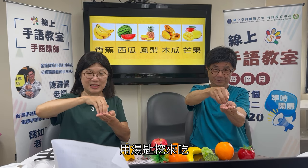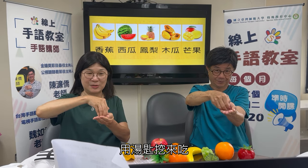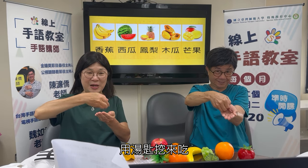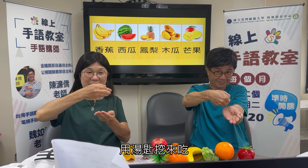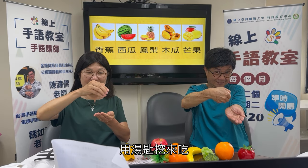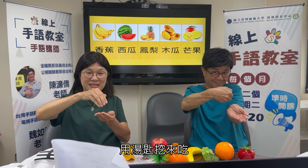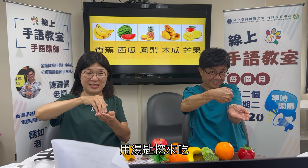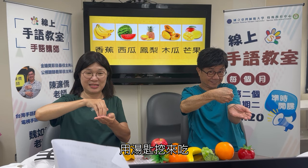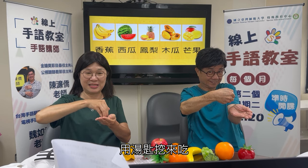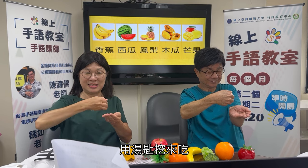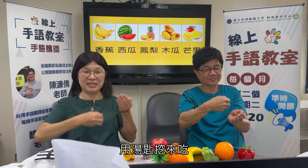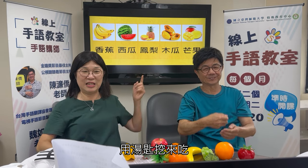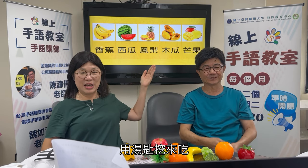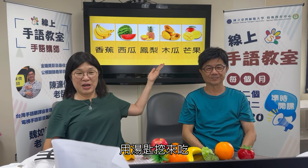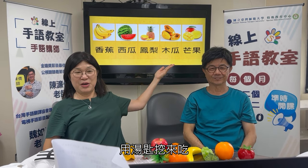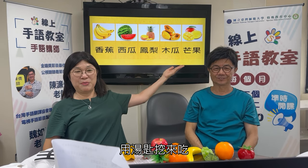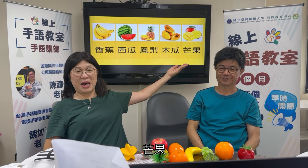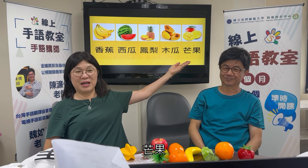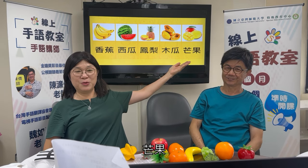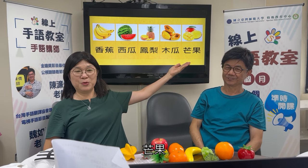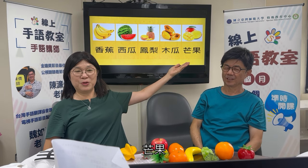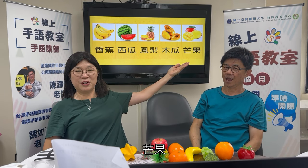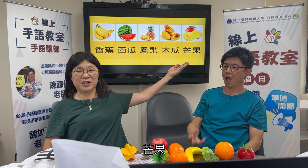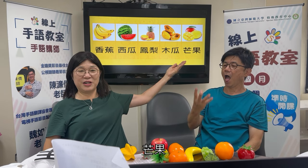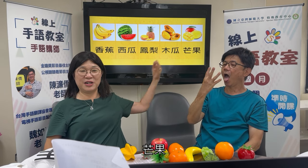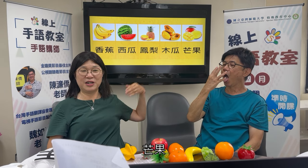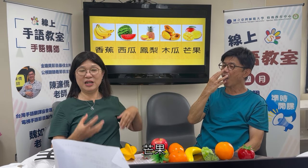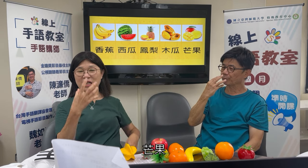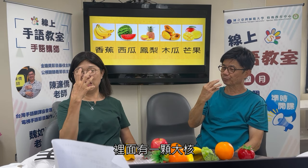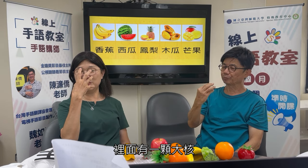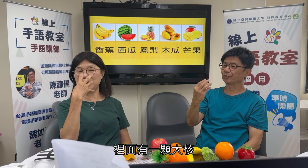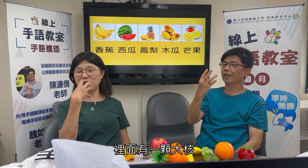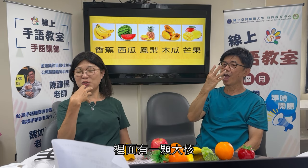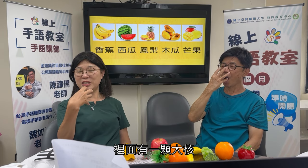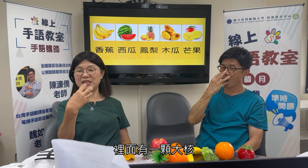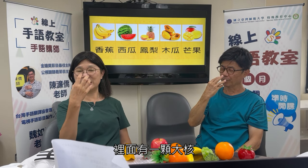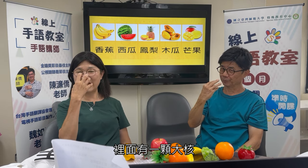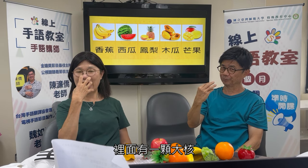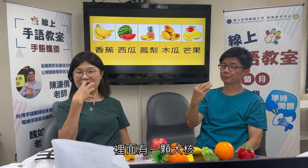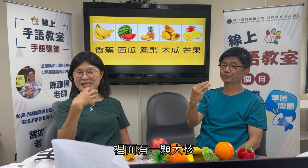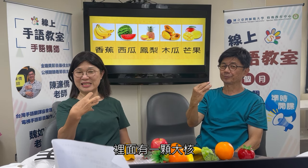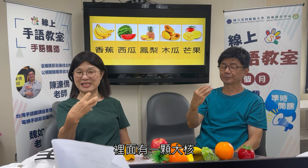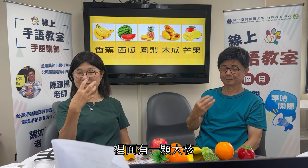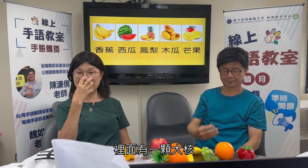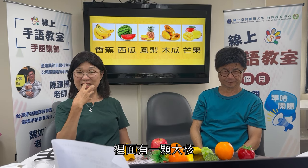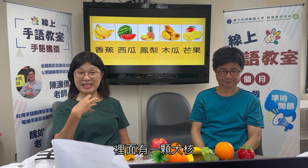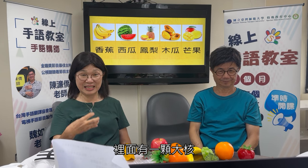挖来吃，芒果里面有一颗大核，